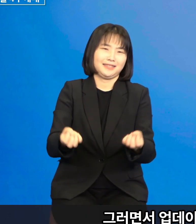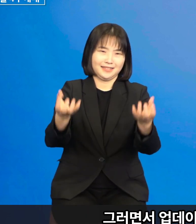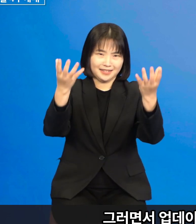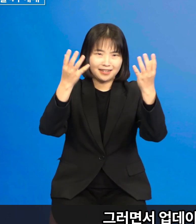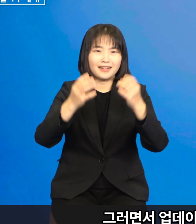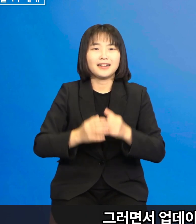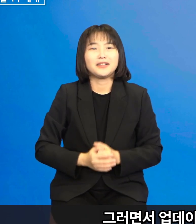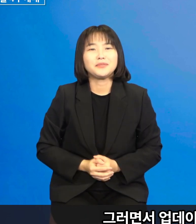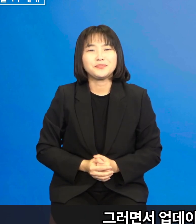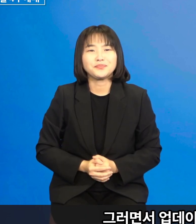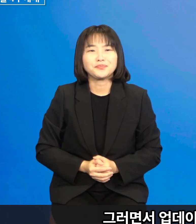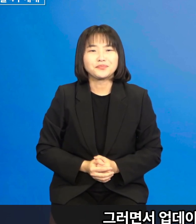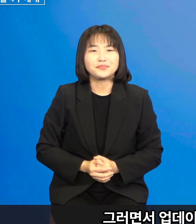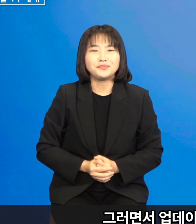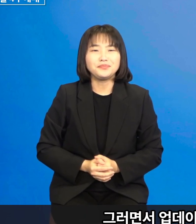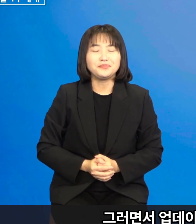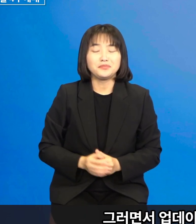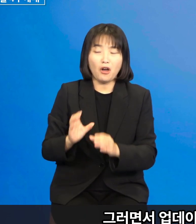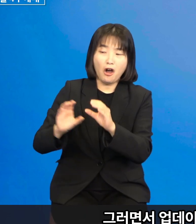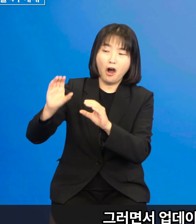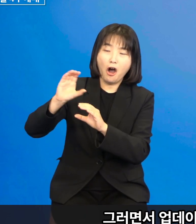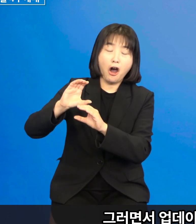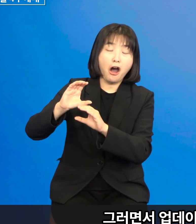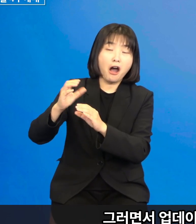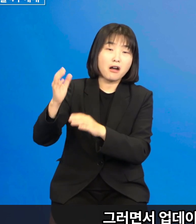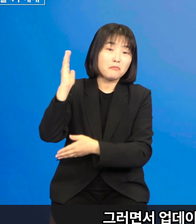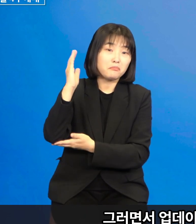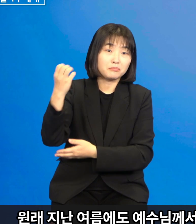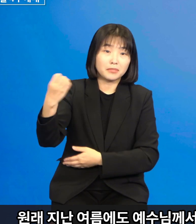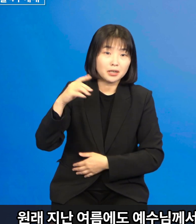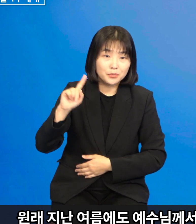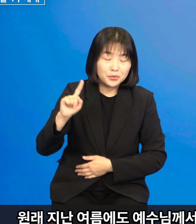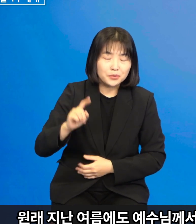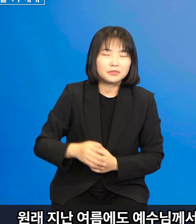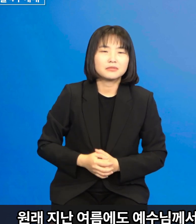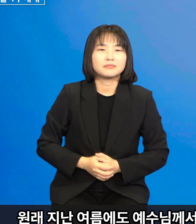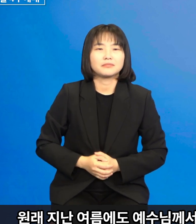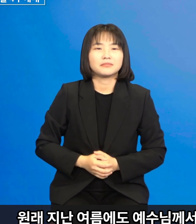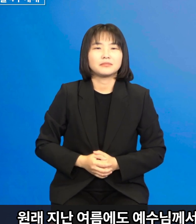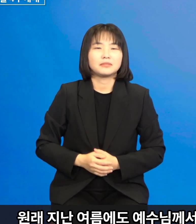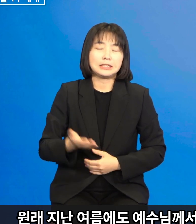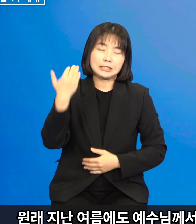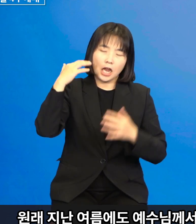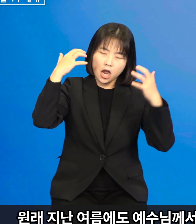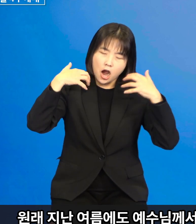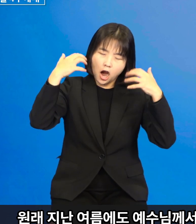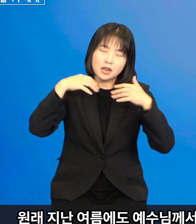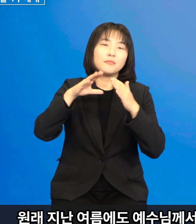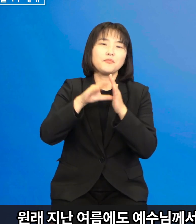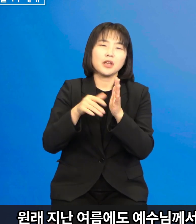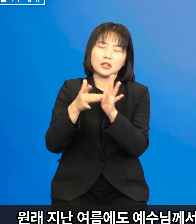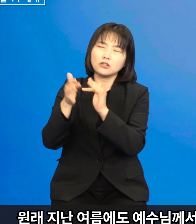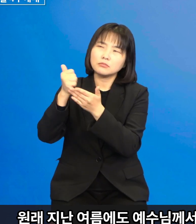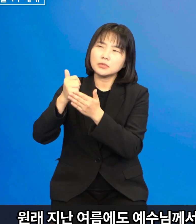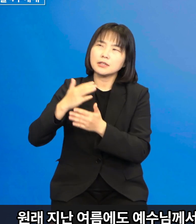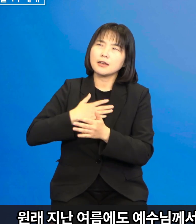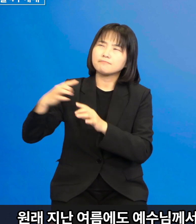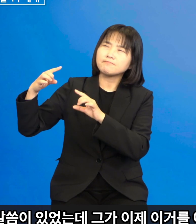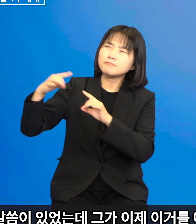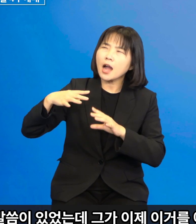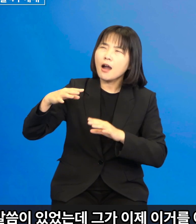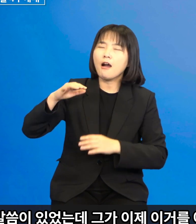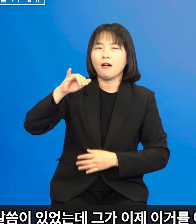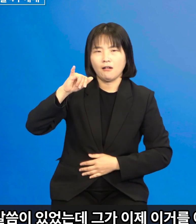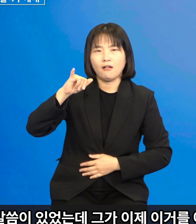그러면서 업데이트를 해주시는 겁니다. 원래 이제 지난 여름에도 예수님께서 자기에게 주신 어떤 마음이